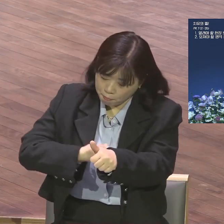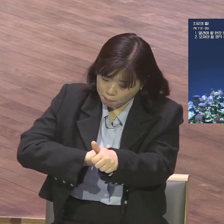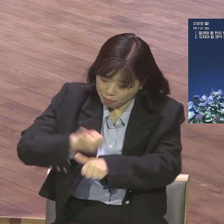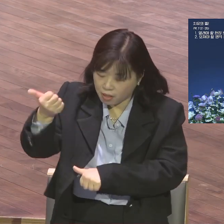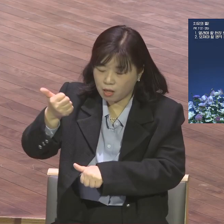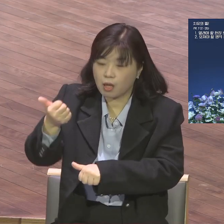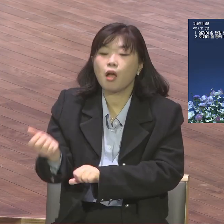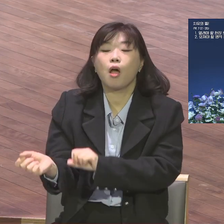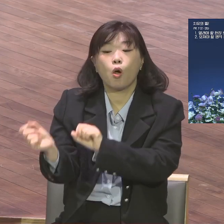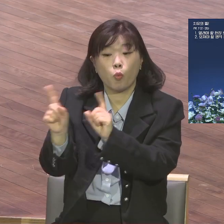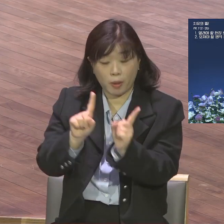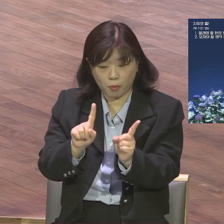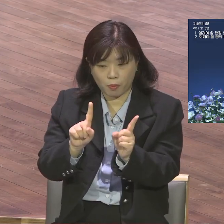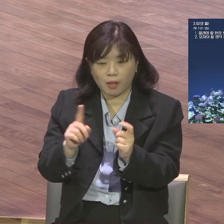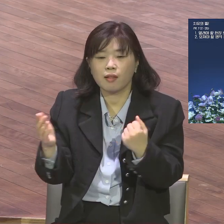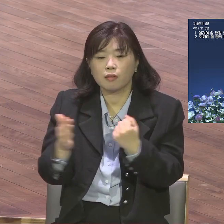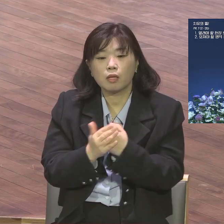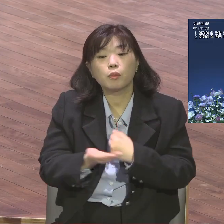수가 있게 되었다.